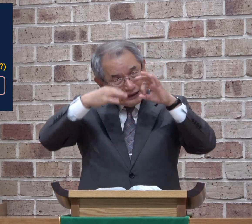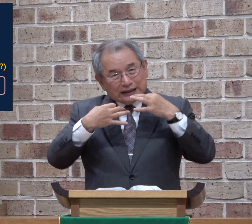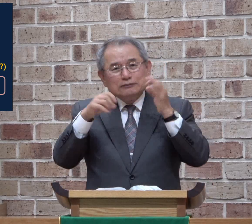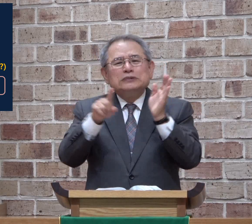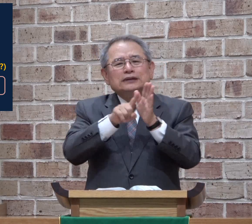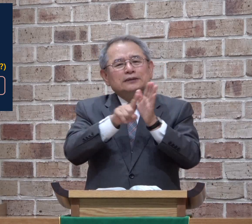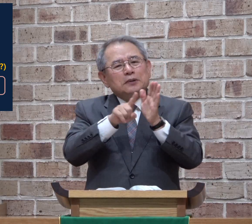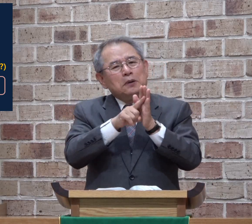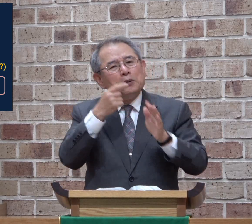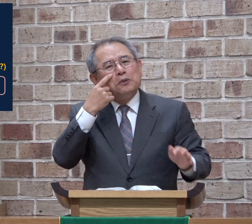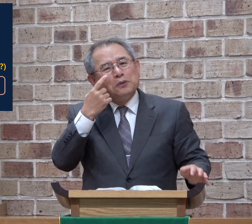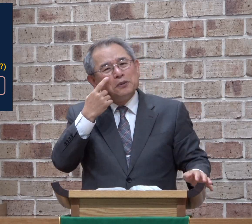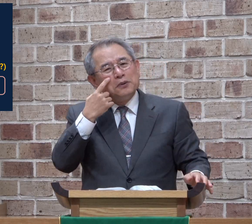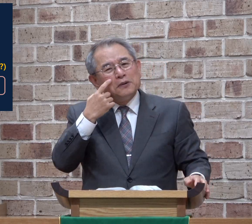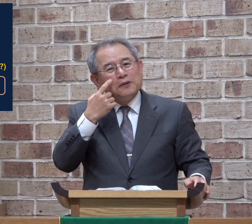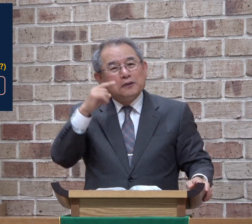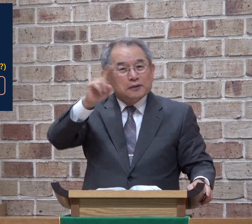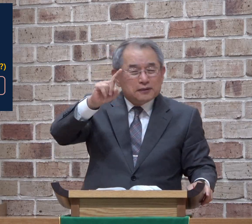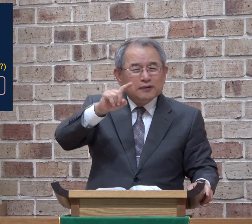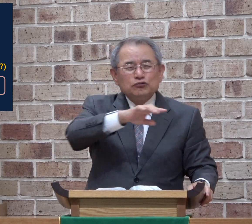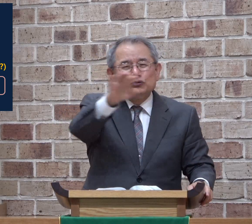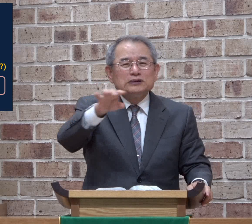우리의 믿음을 한번 돌아보겠습니다.